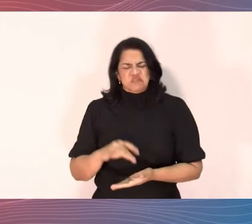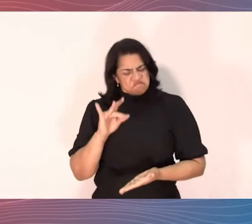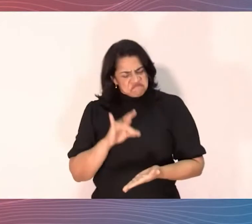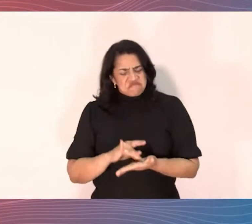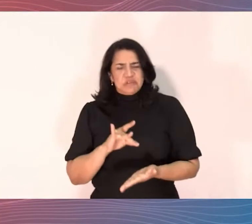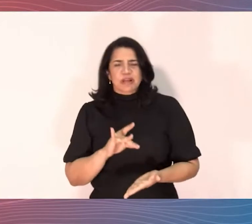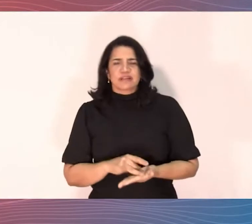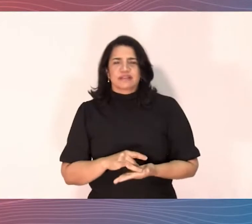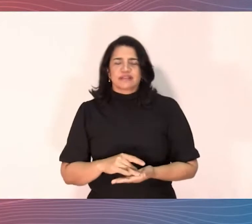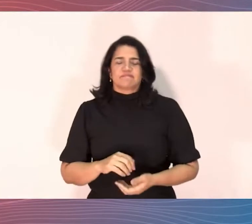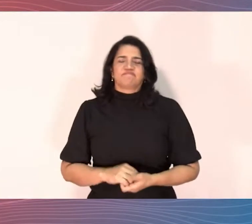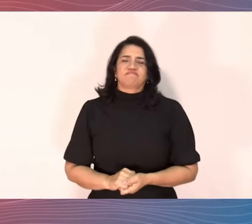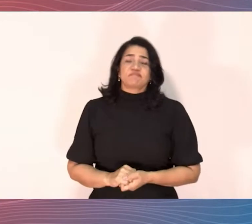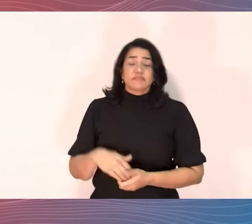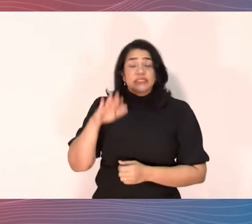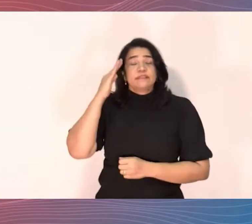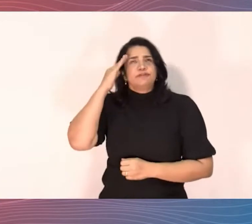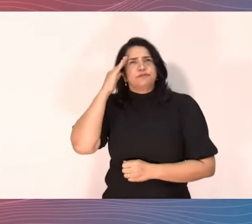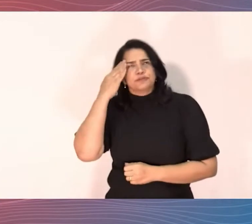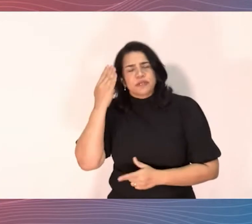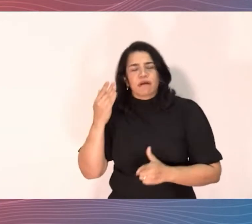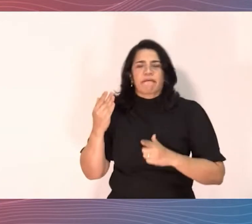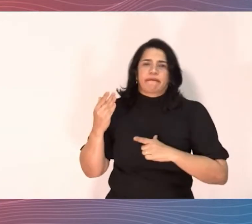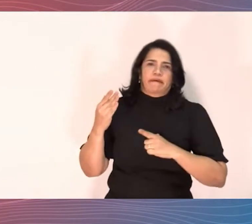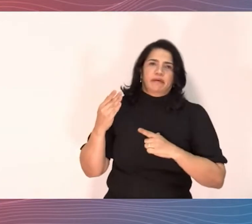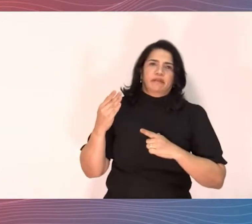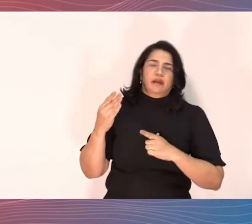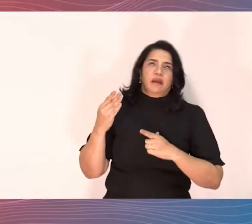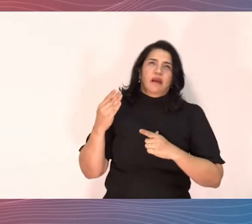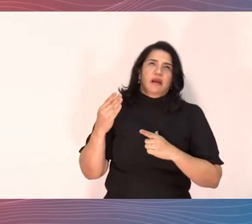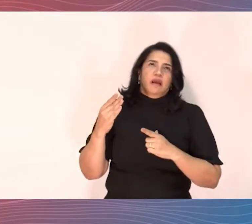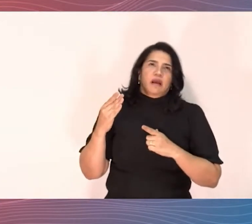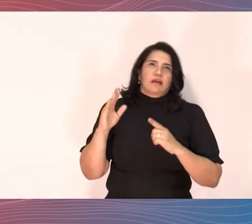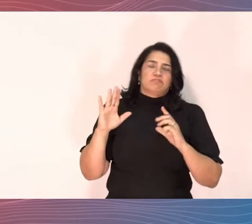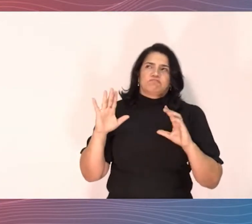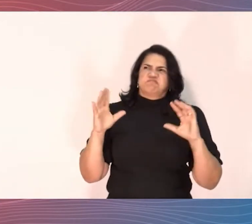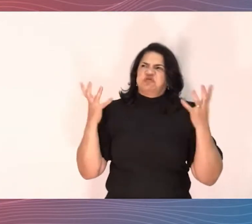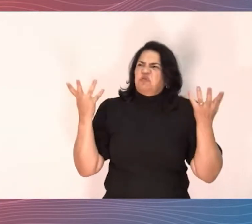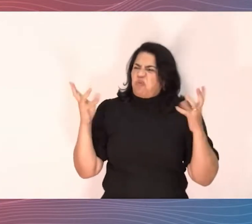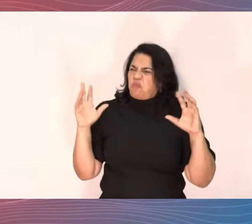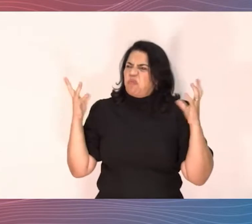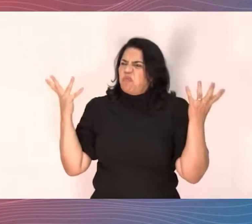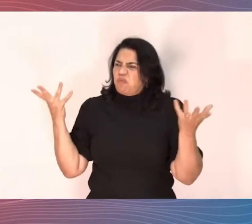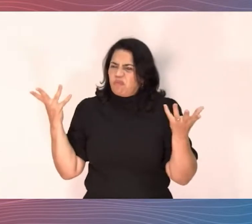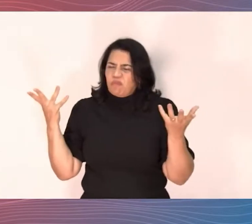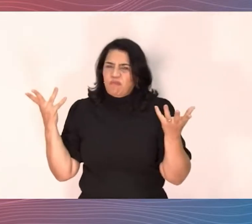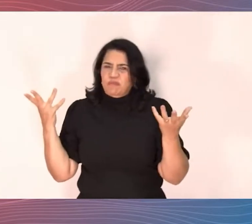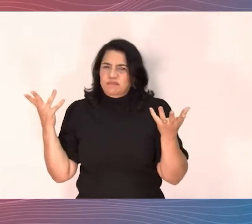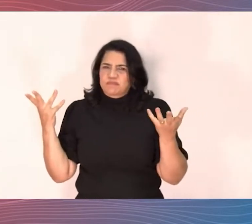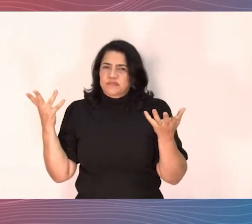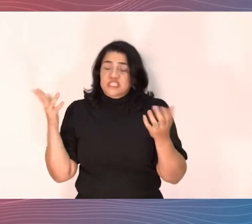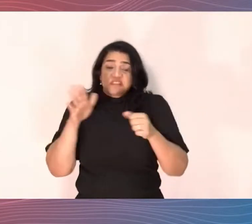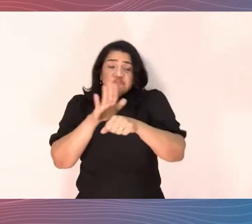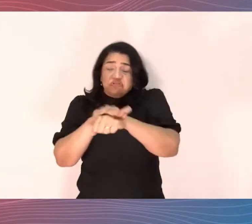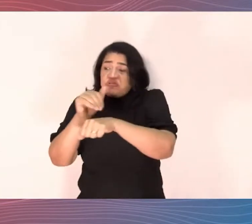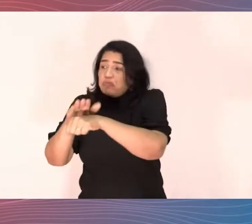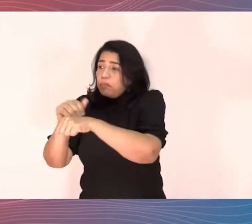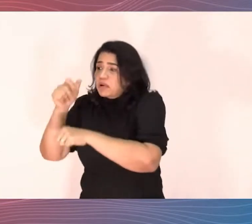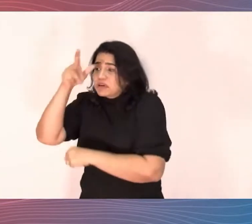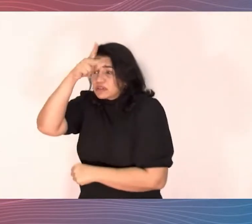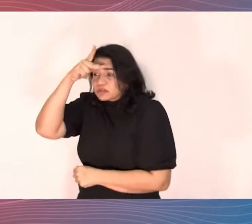chamados cristãos. Também tem muitas pessoas pulando. Irmãos, os nossos irmãos pulam